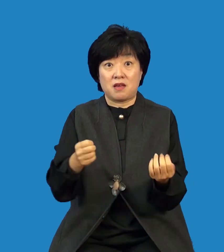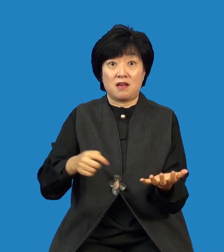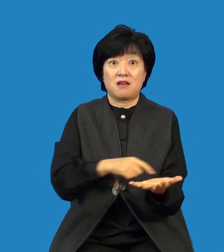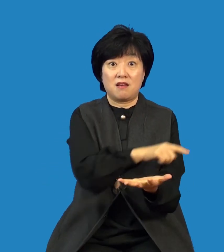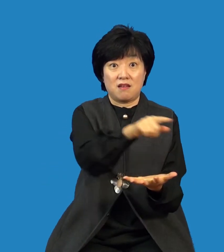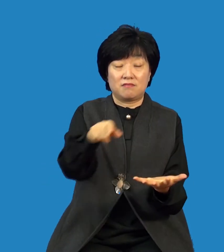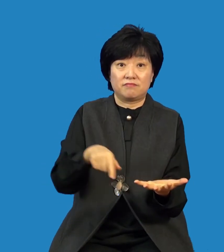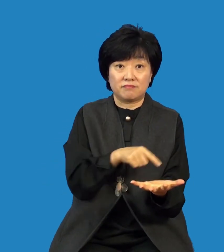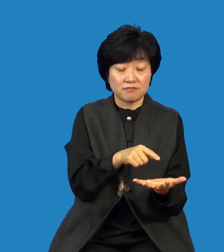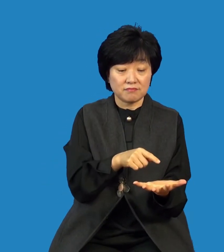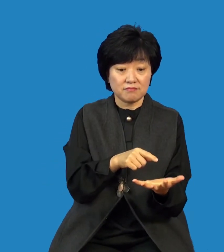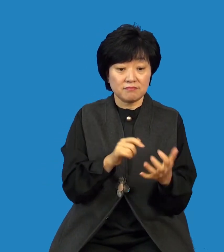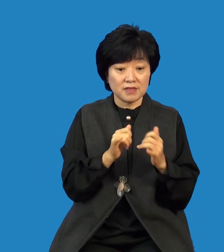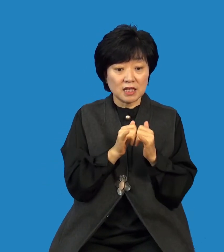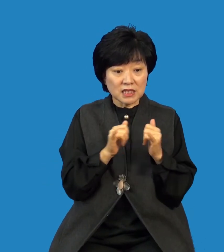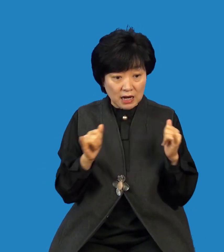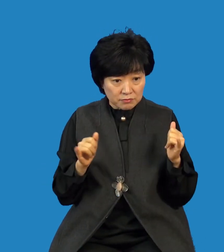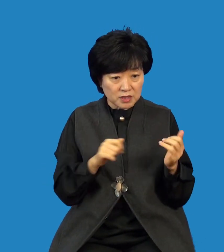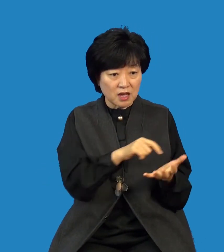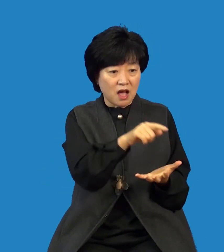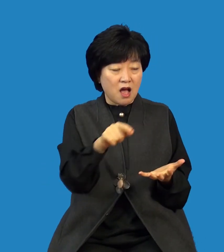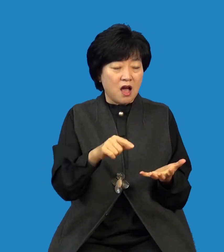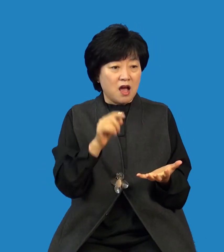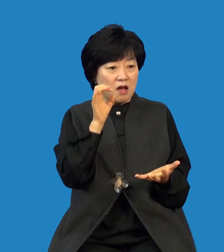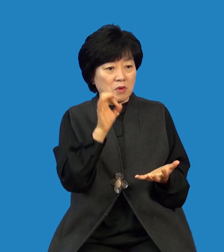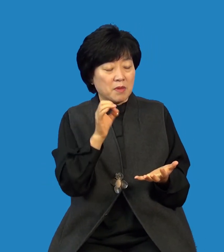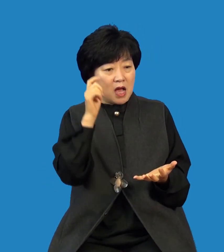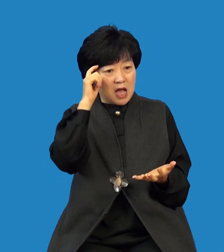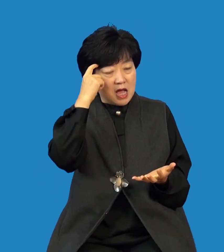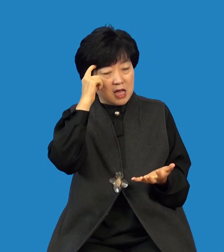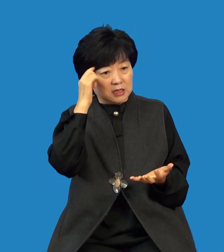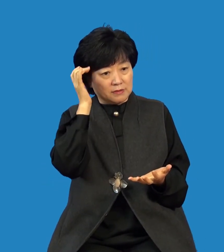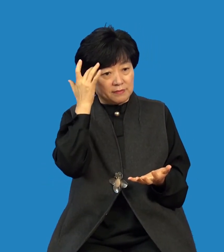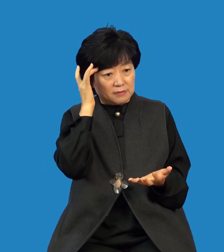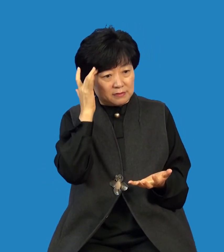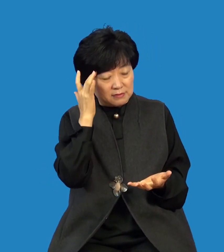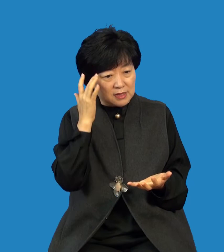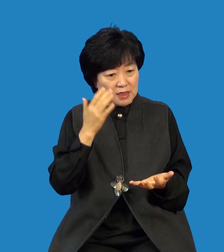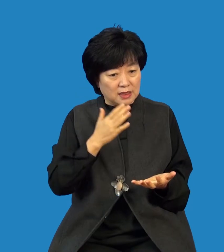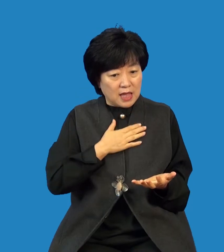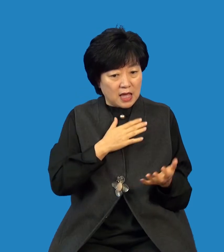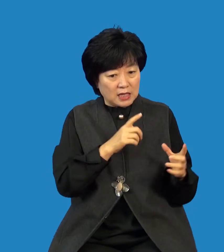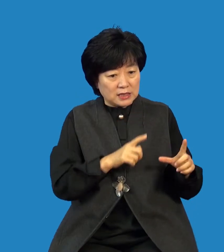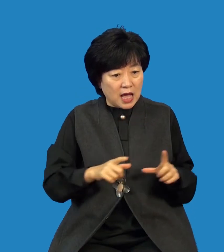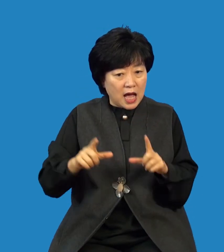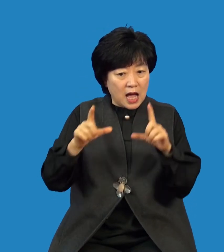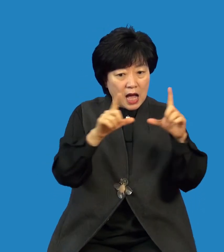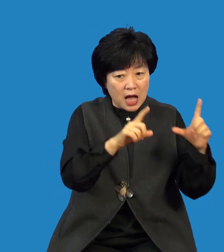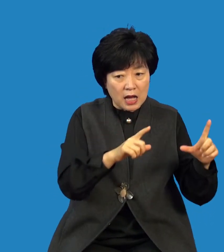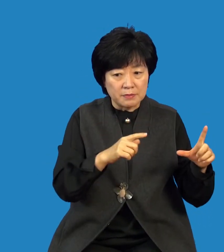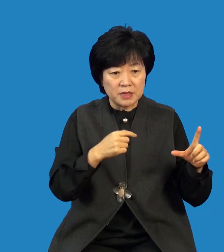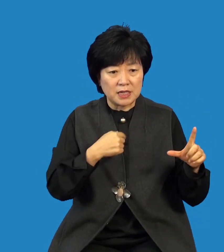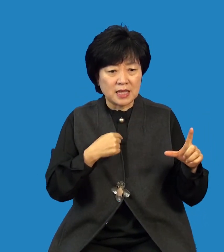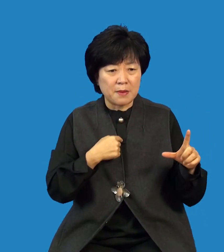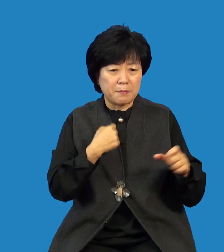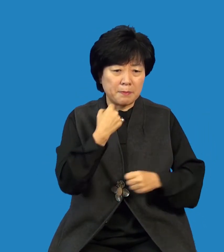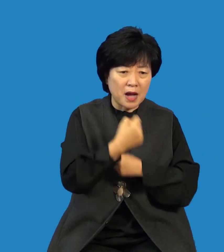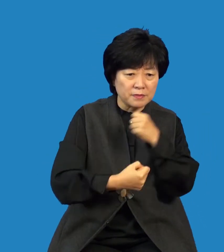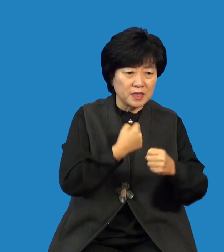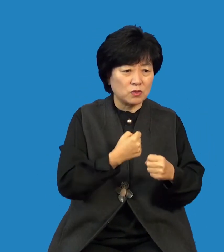있습니다. 그래서 사람들이 그 결과 우리 주변의 상황들을 자기가 통제하고 싶어 합니다.